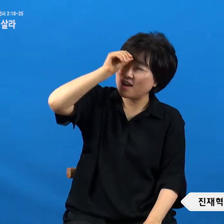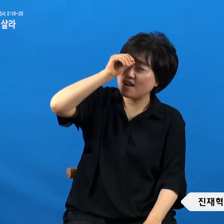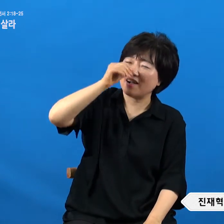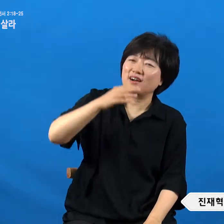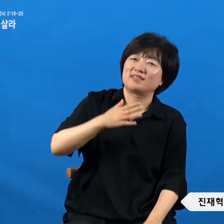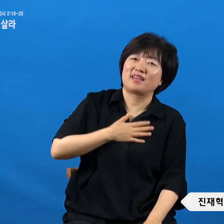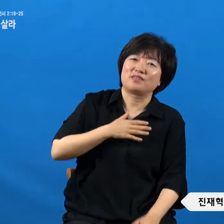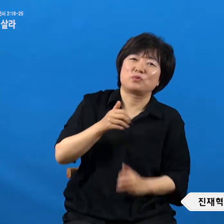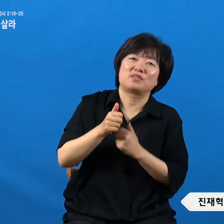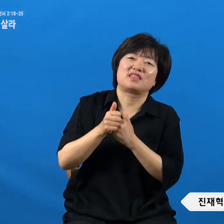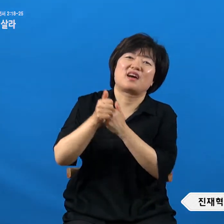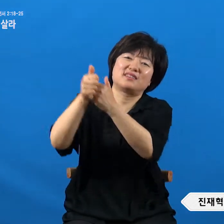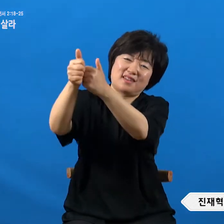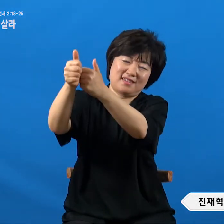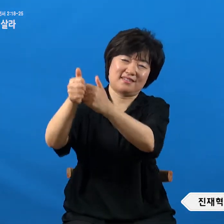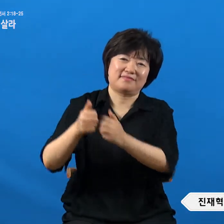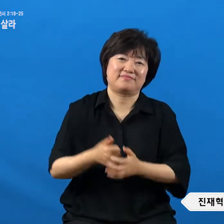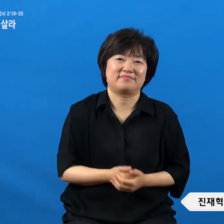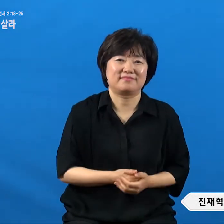따르게 함이라.